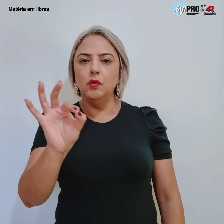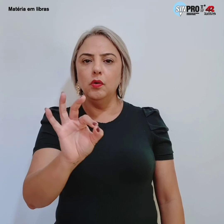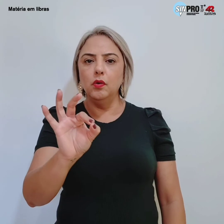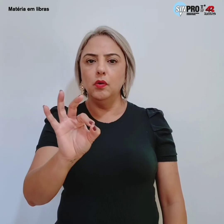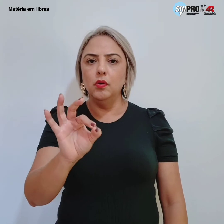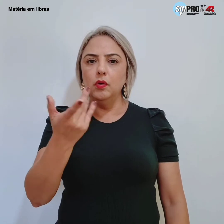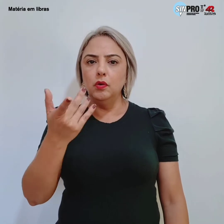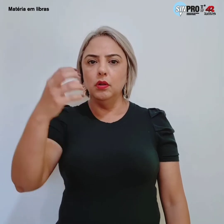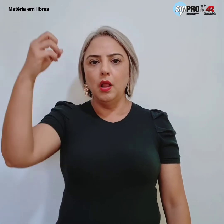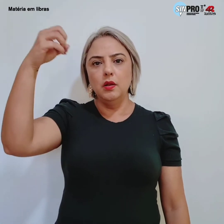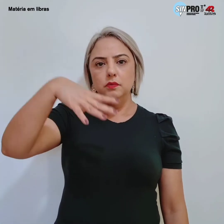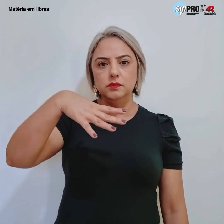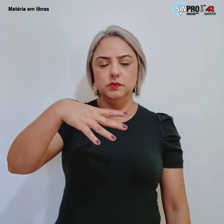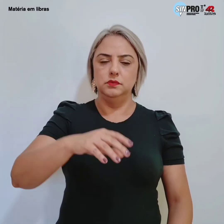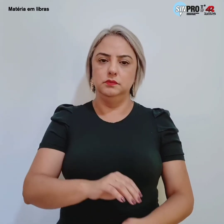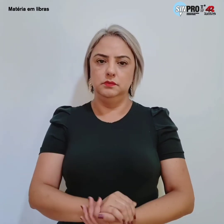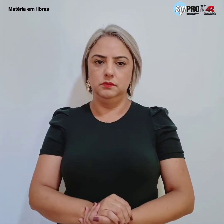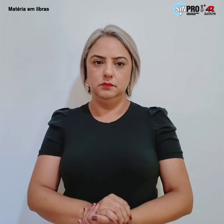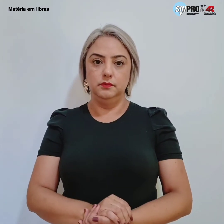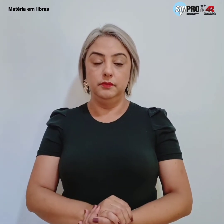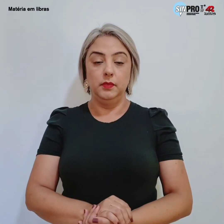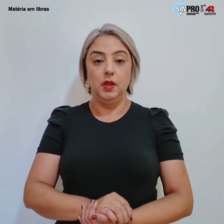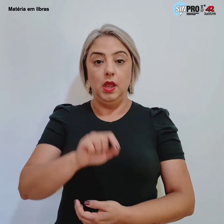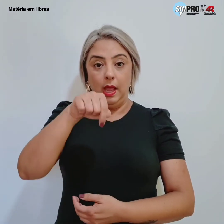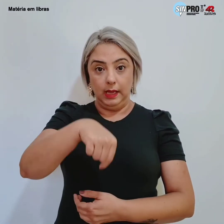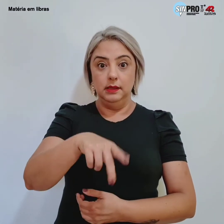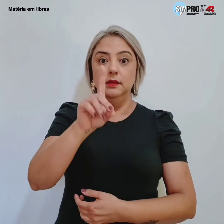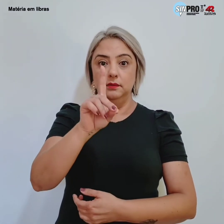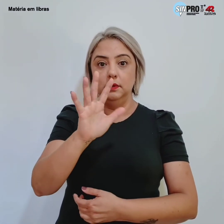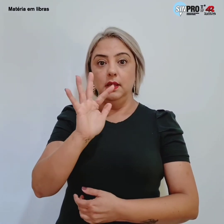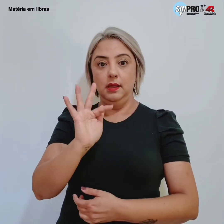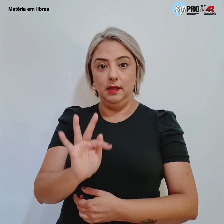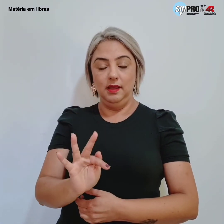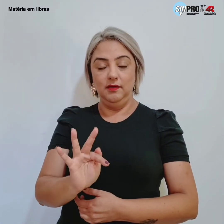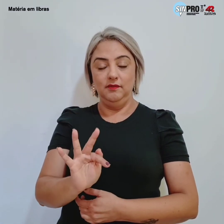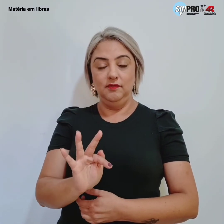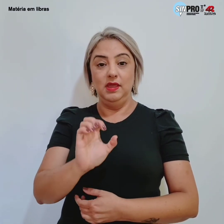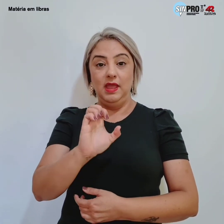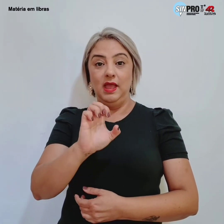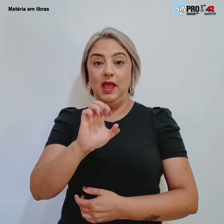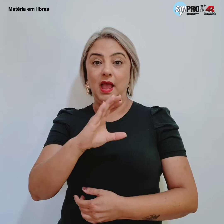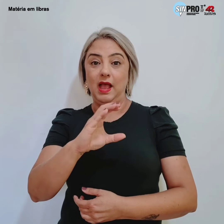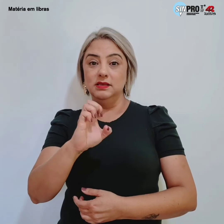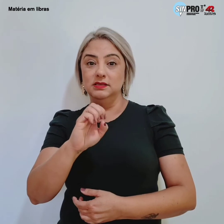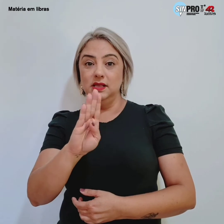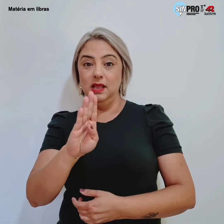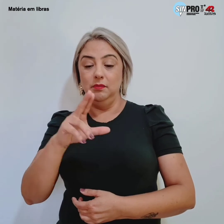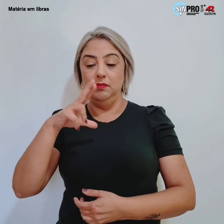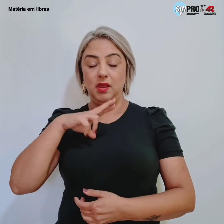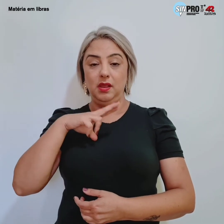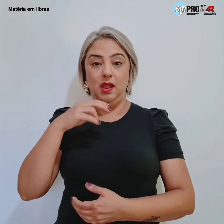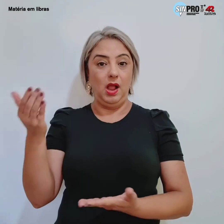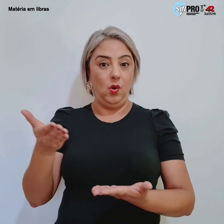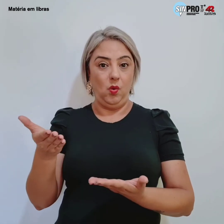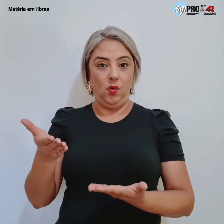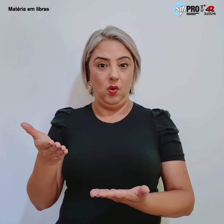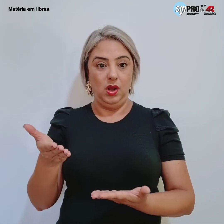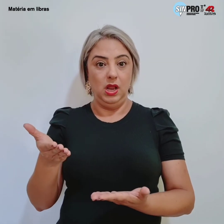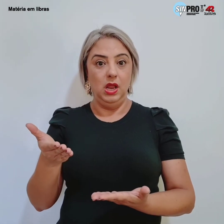38,5% na conta de luz. No Distrito Federal, a SEB foi privatizada recentemente